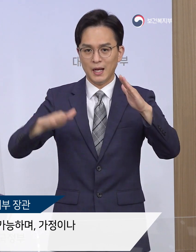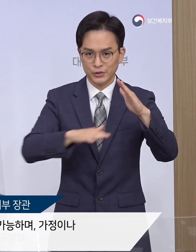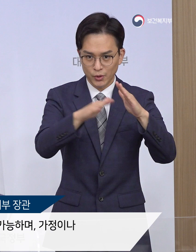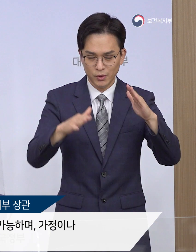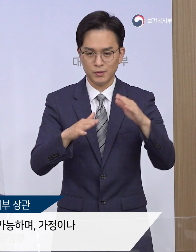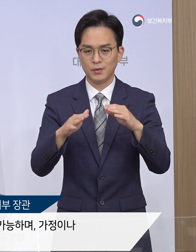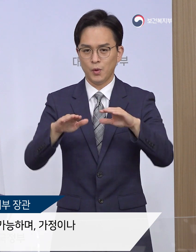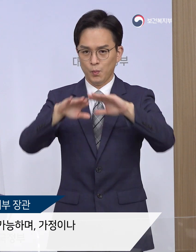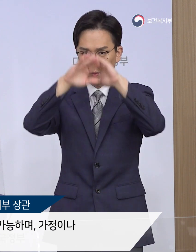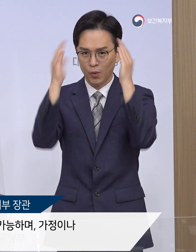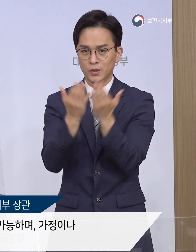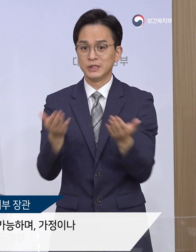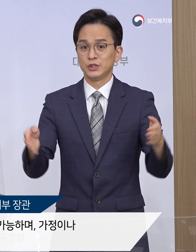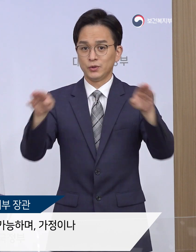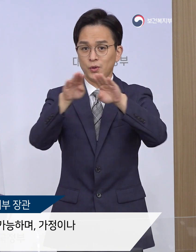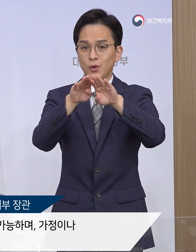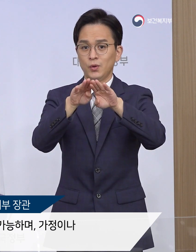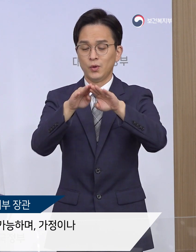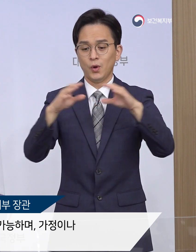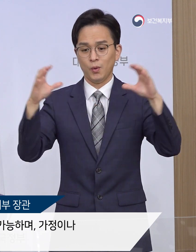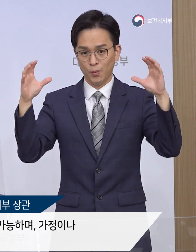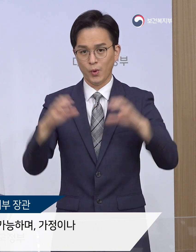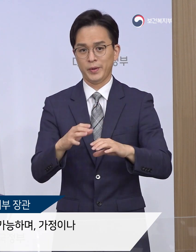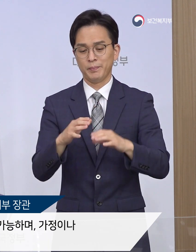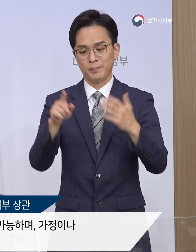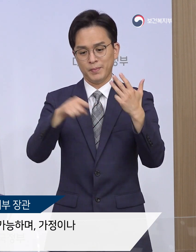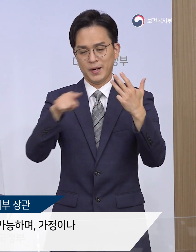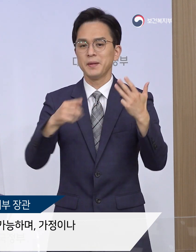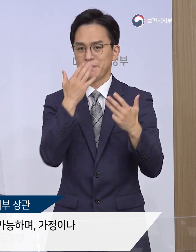모든 다중이용시설에 대해 적용이 됩니다.